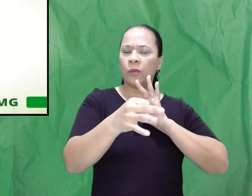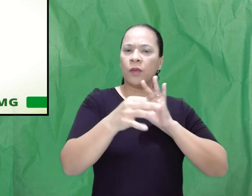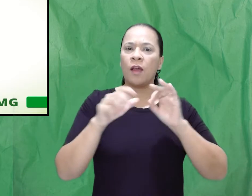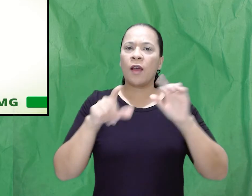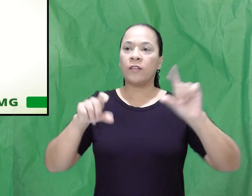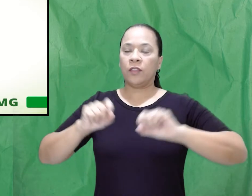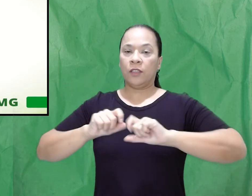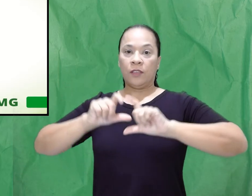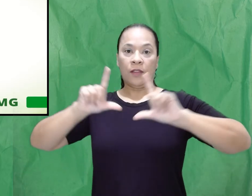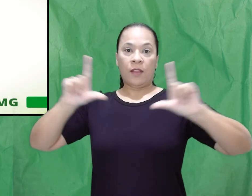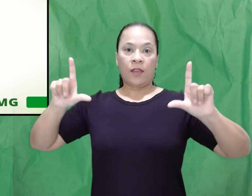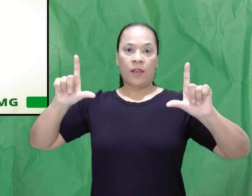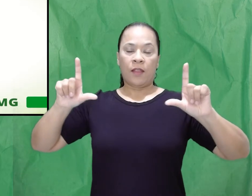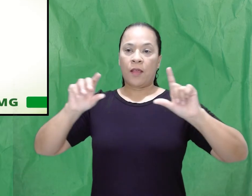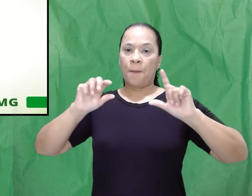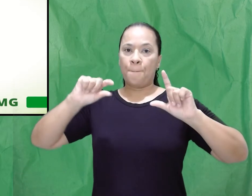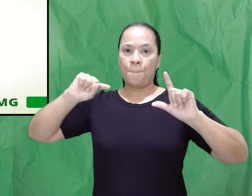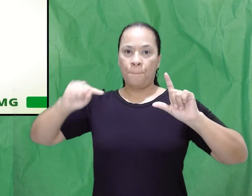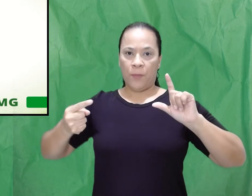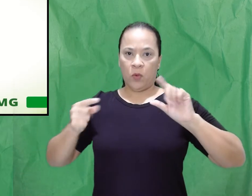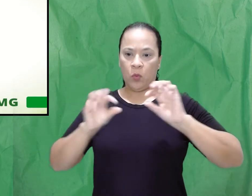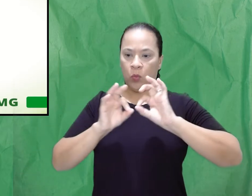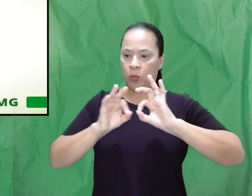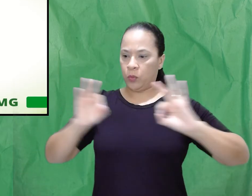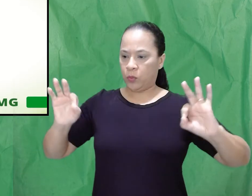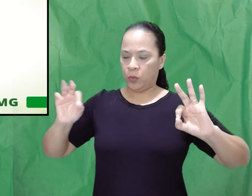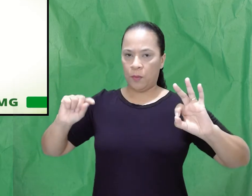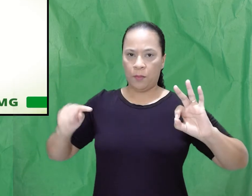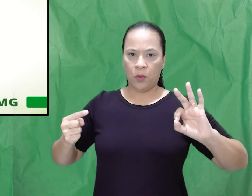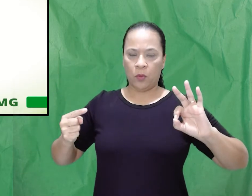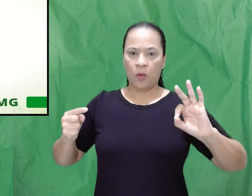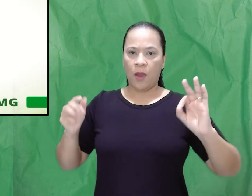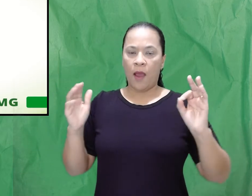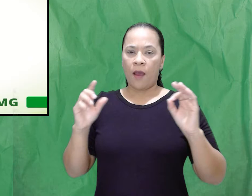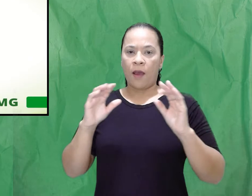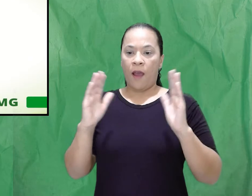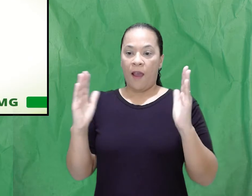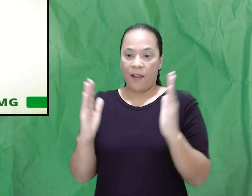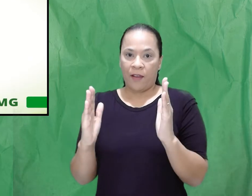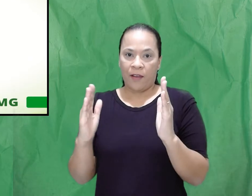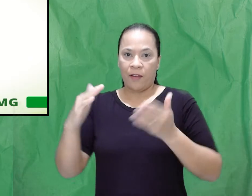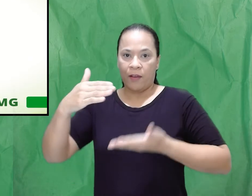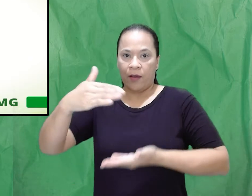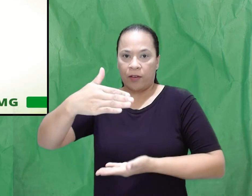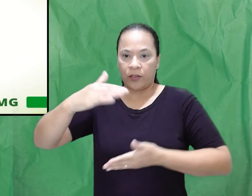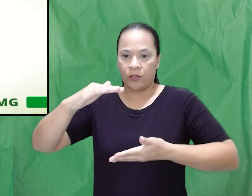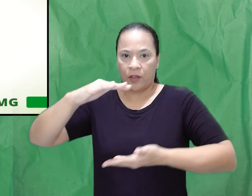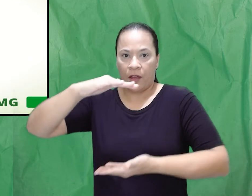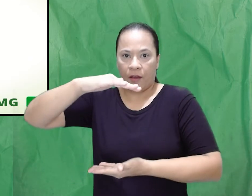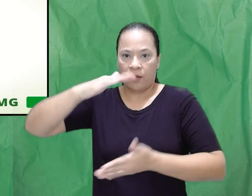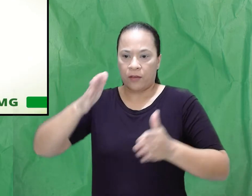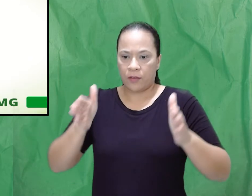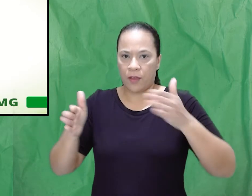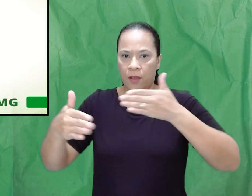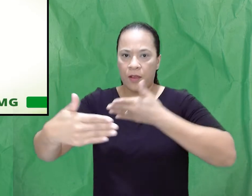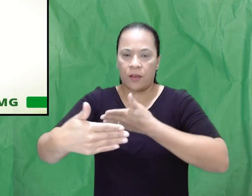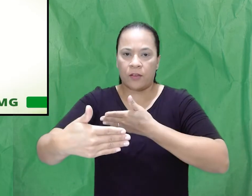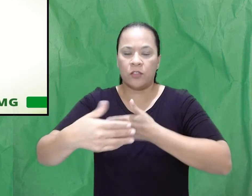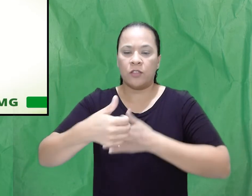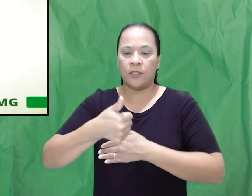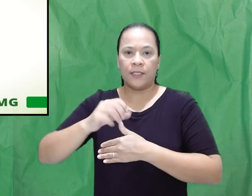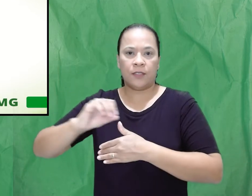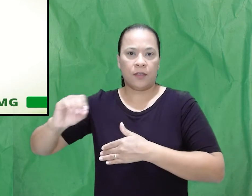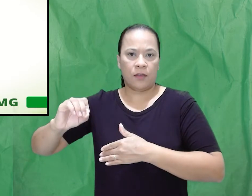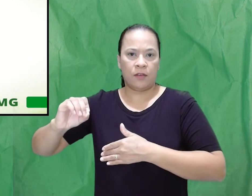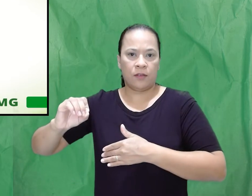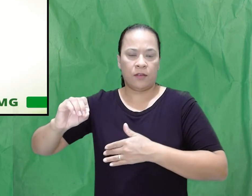sempre vai ter 100. Então, se eu mudar o dispositivo, agora eu estou utilizando outro dispositivo, que a largura